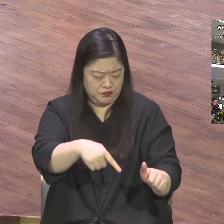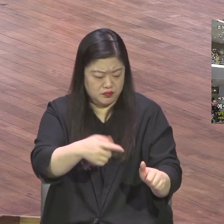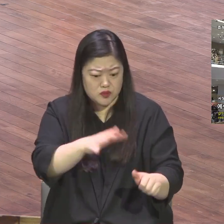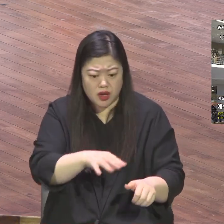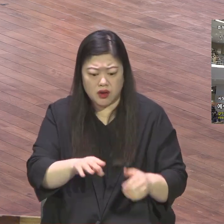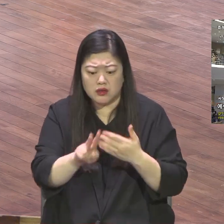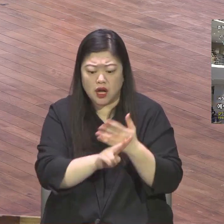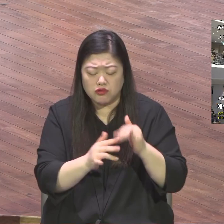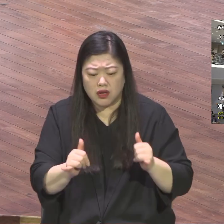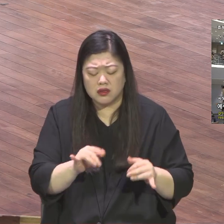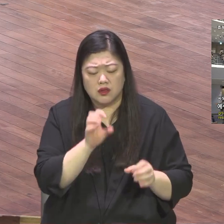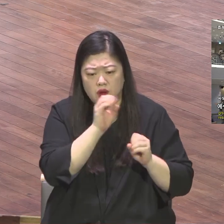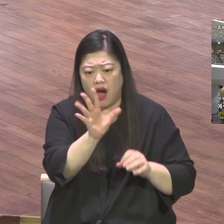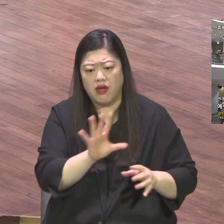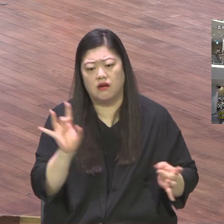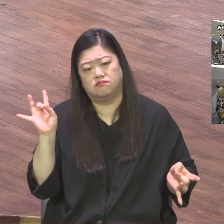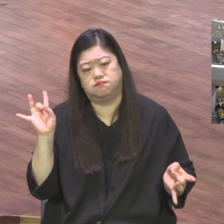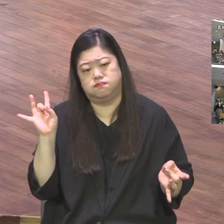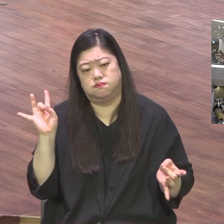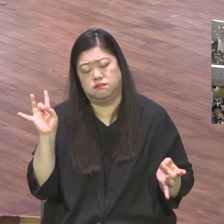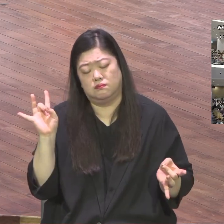전함을 싫어하여.